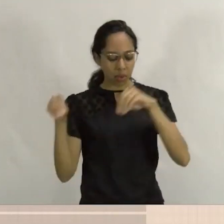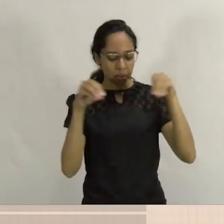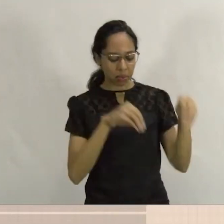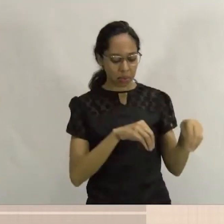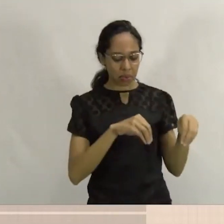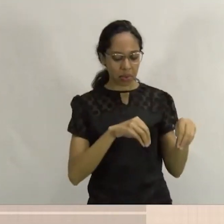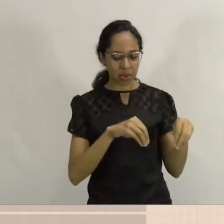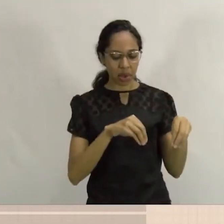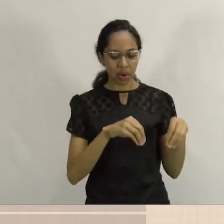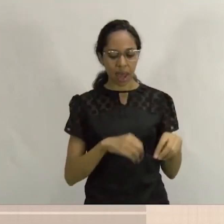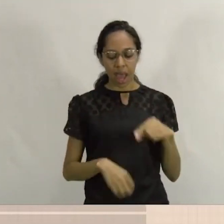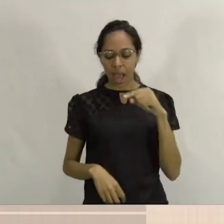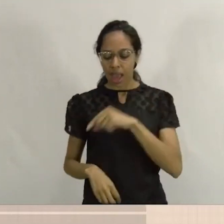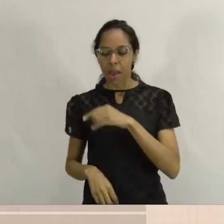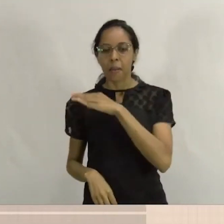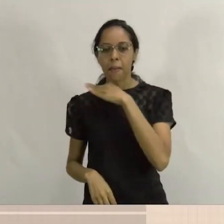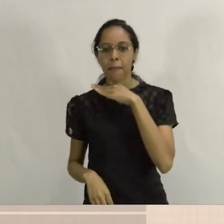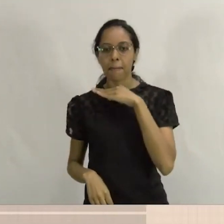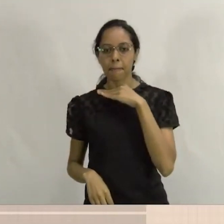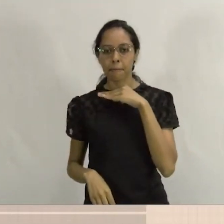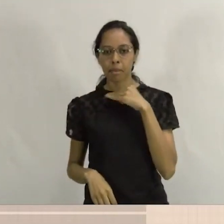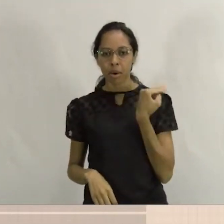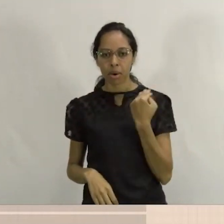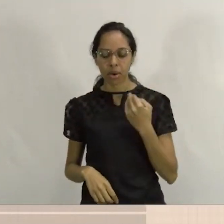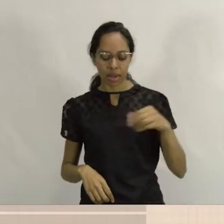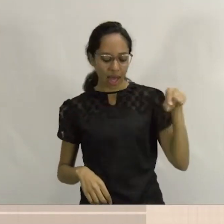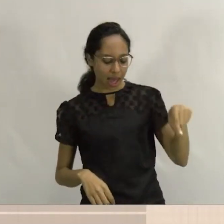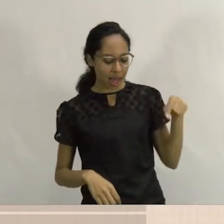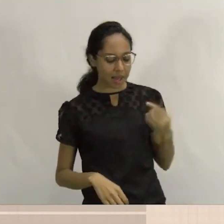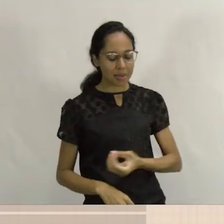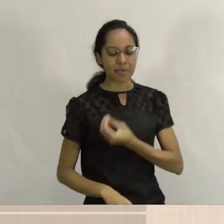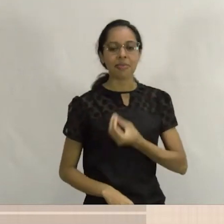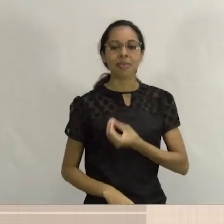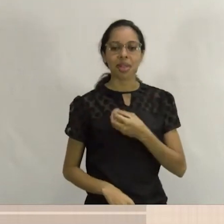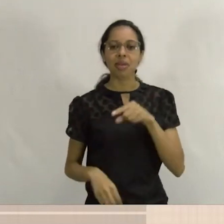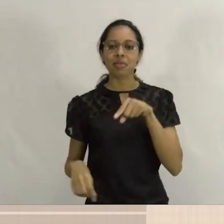da morte para a vida? Não adianta